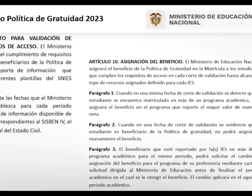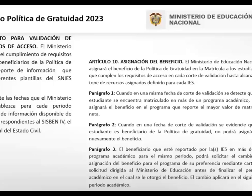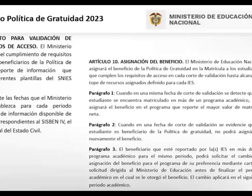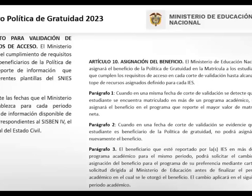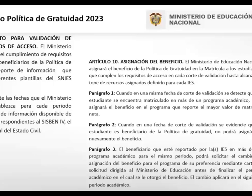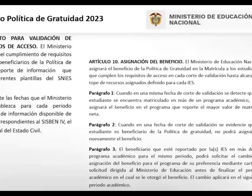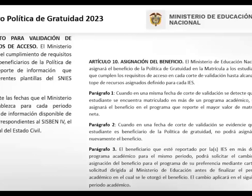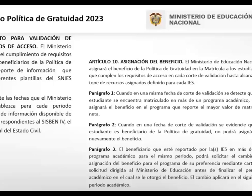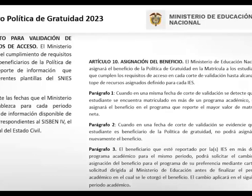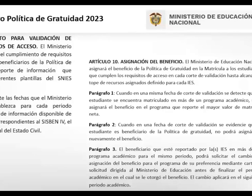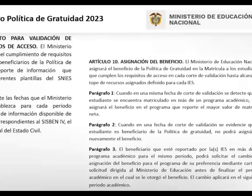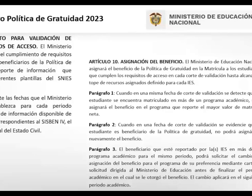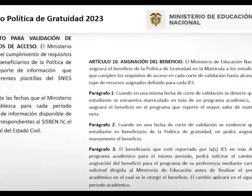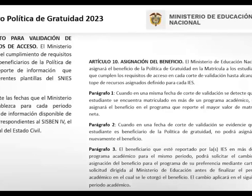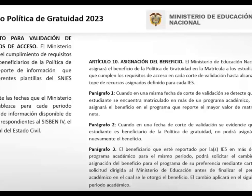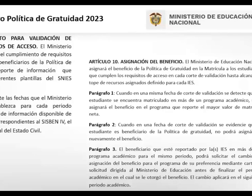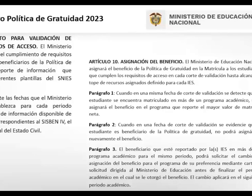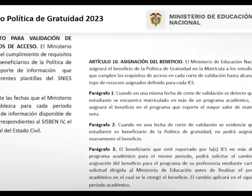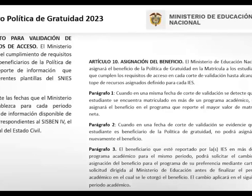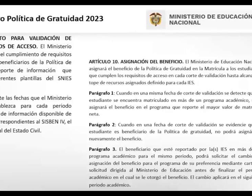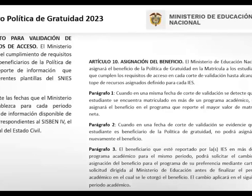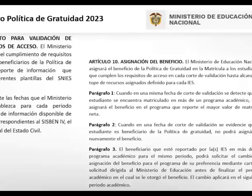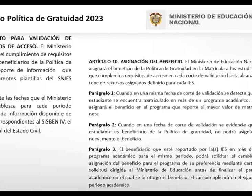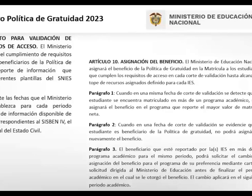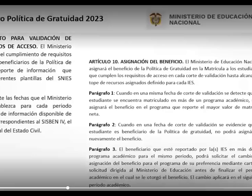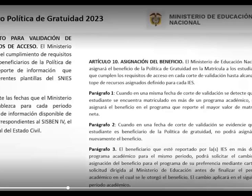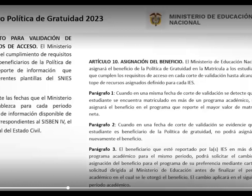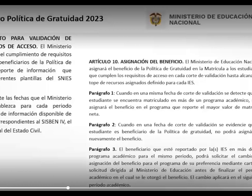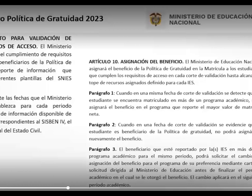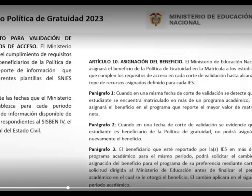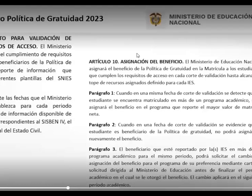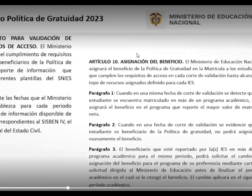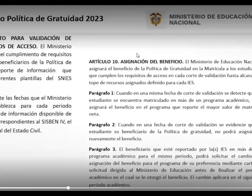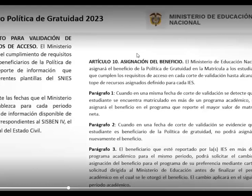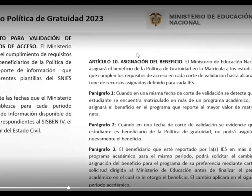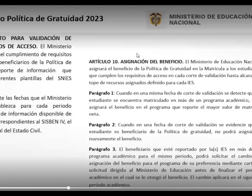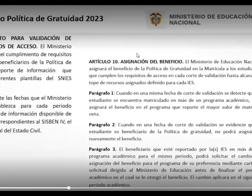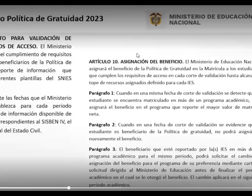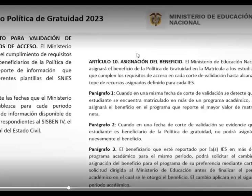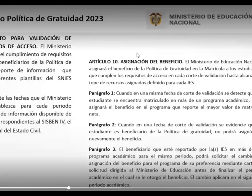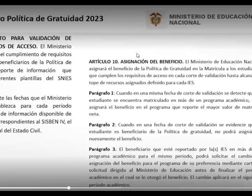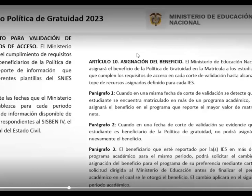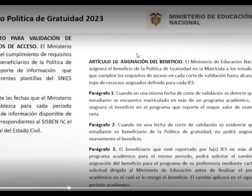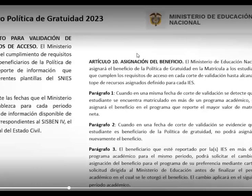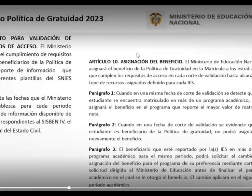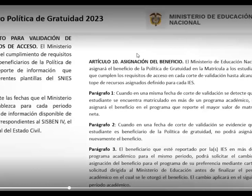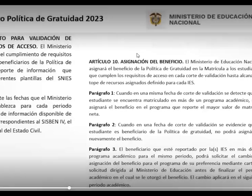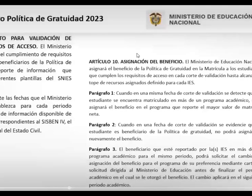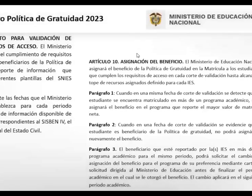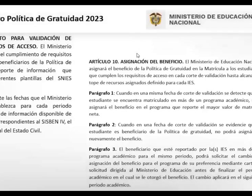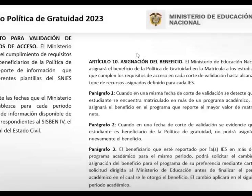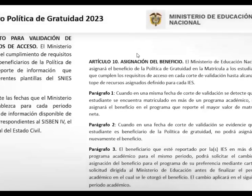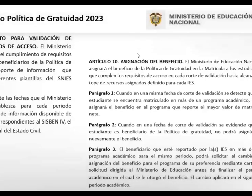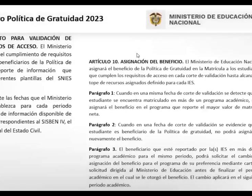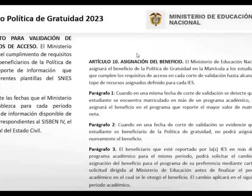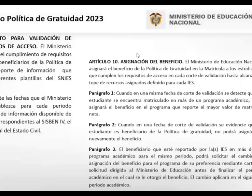y que no esté mintiendo el postulante Pues por eso es importante que ese proceso de validación se haga con tiempo y que los